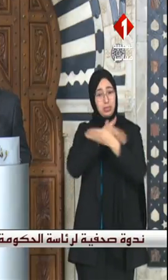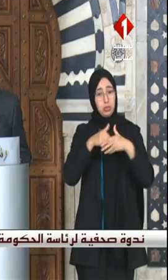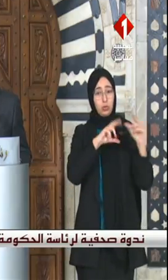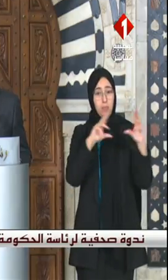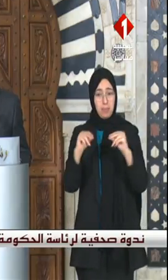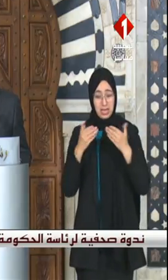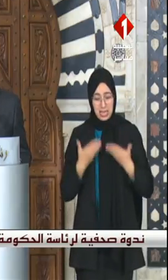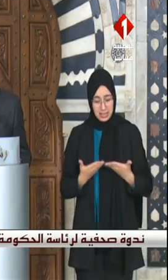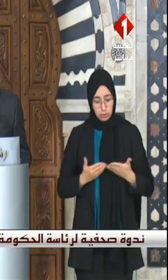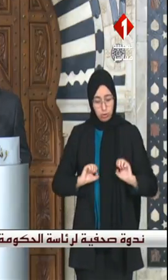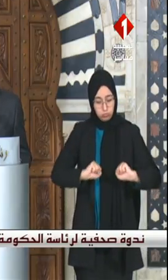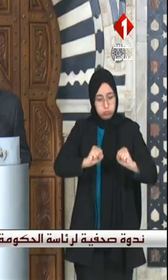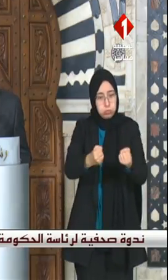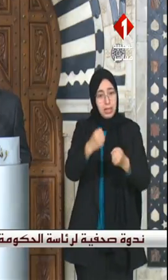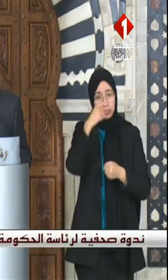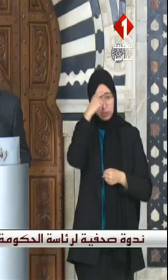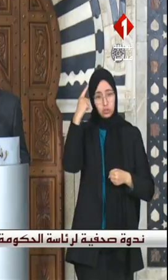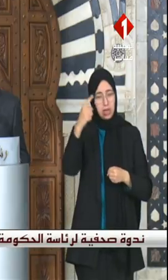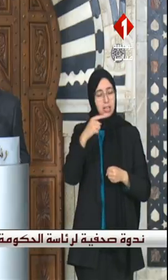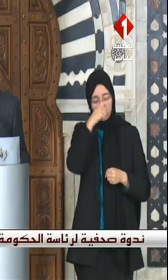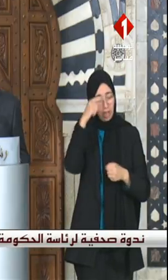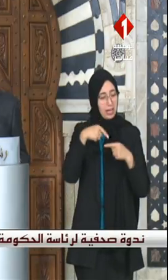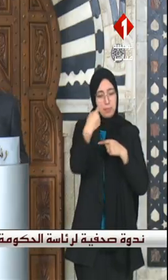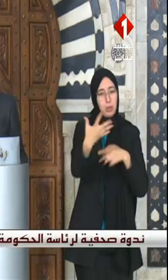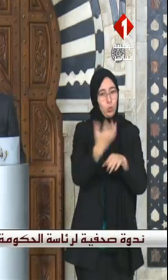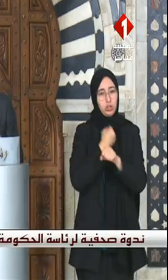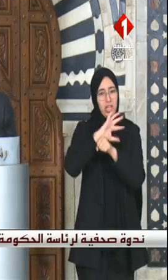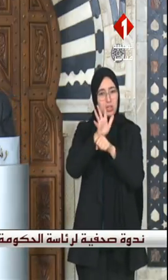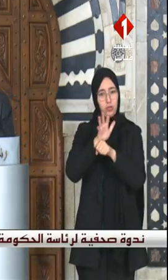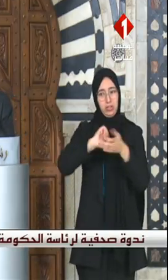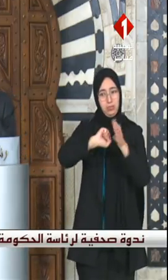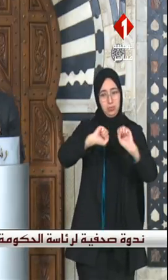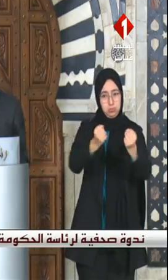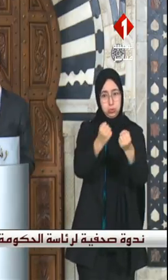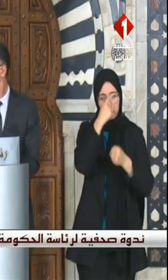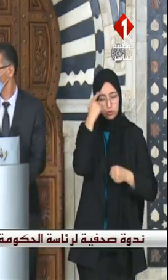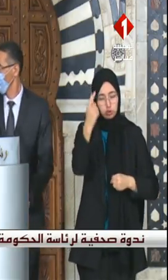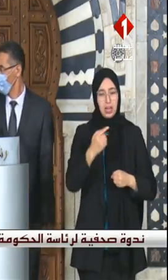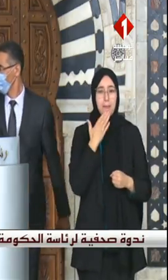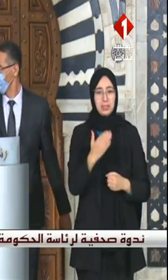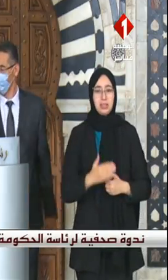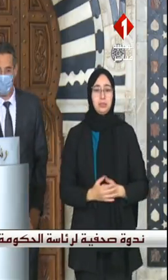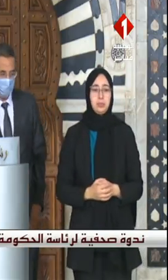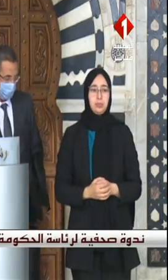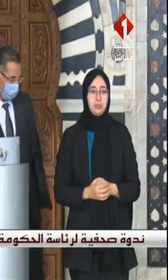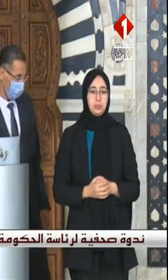الوضع تحت السيطرة وبإذن الله ماشيين في طريق النجاح إن شاء الله. شكرا.